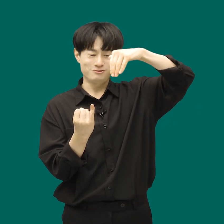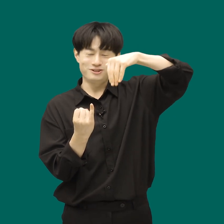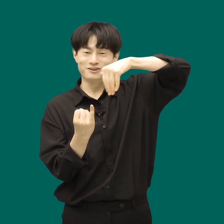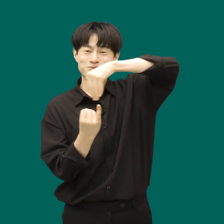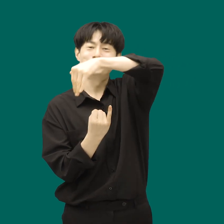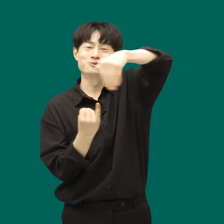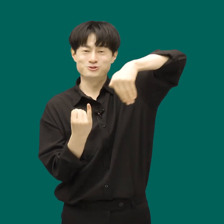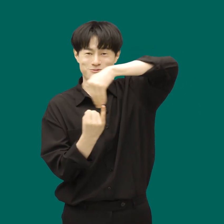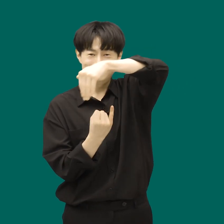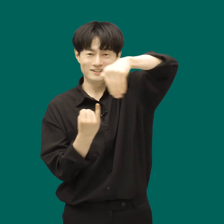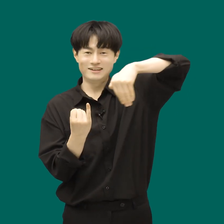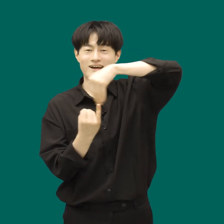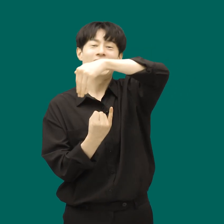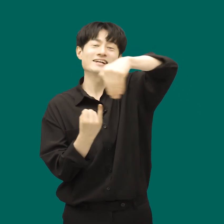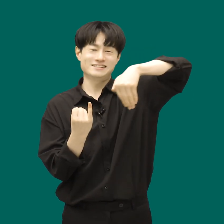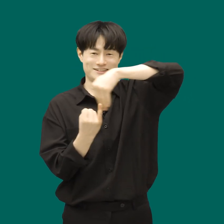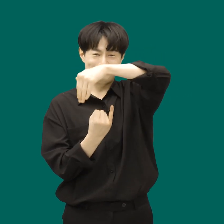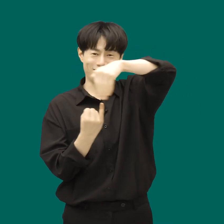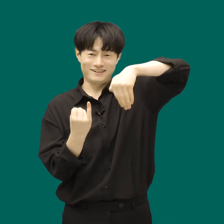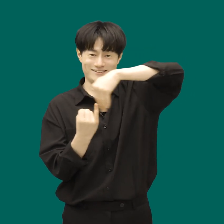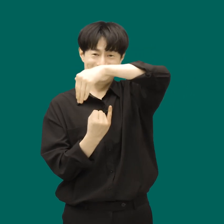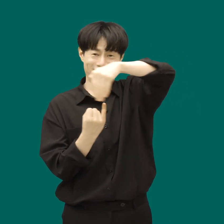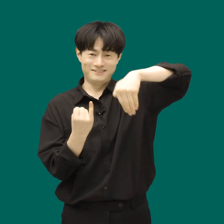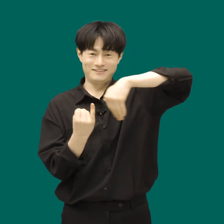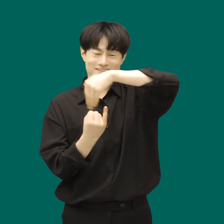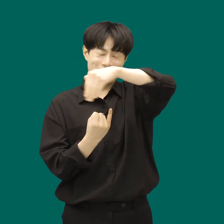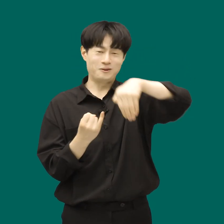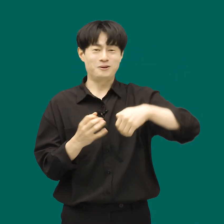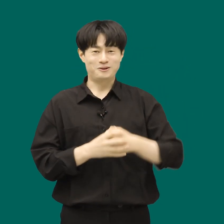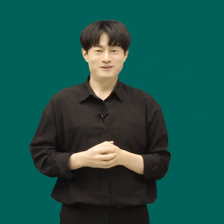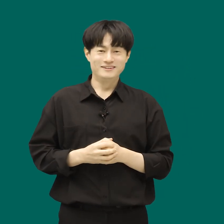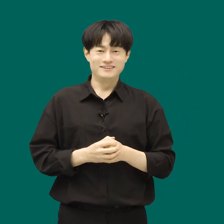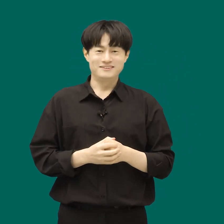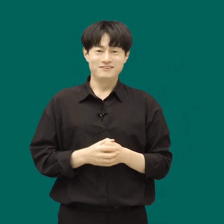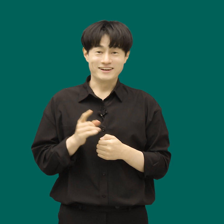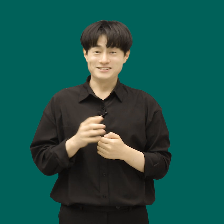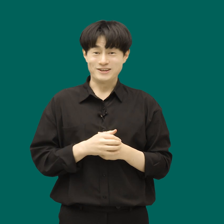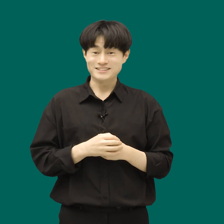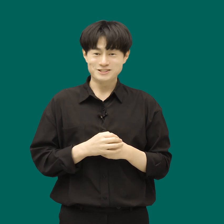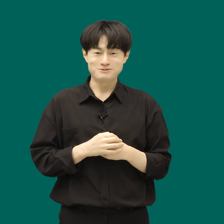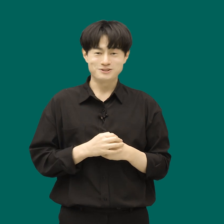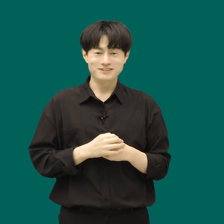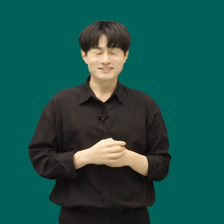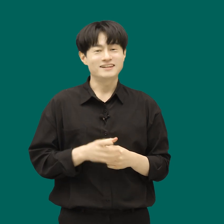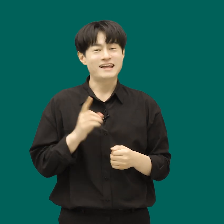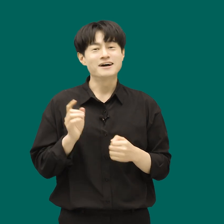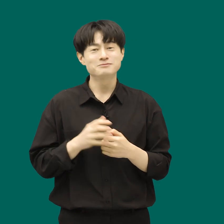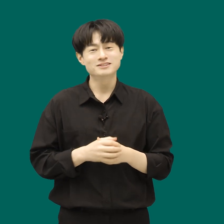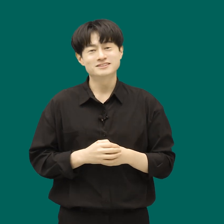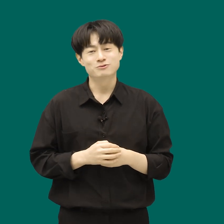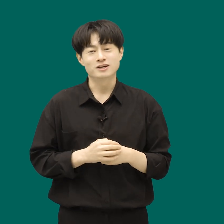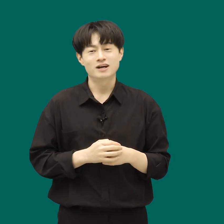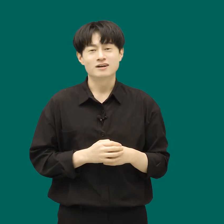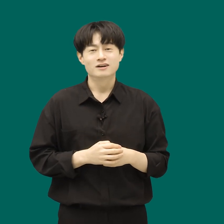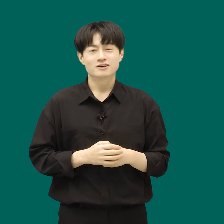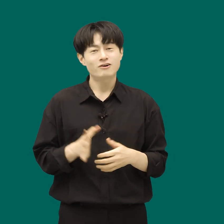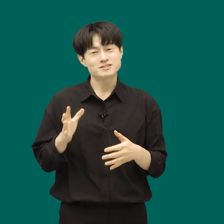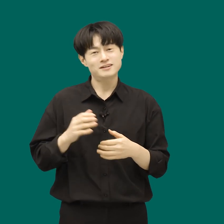하고요. 돌려주시면 아가씨가 됩니다. 네. 여기까지 굉장히 쉽죠? 자, 다음은 이제 우리가 형제에 대해서